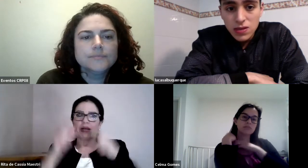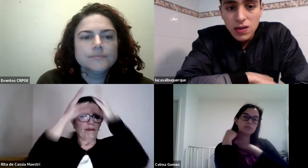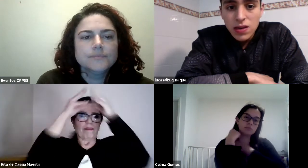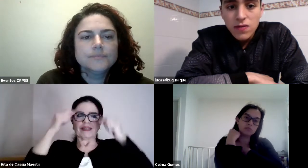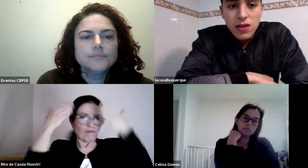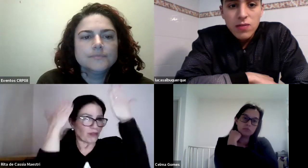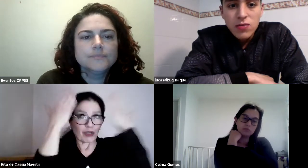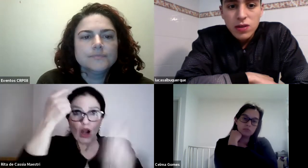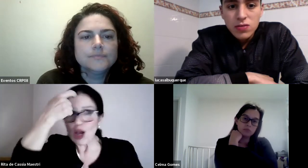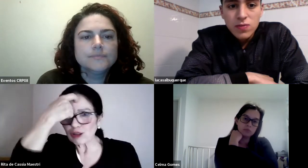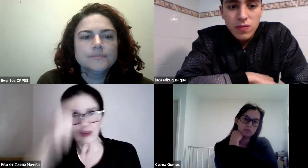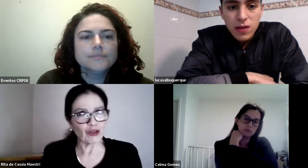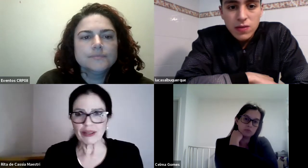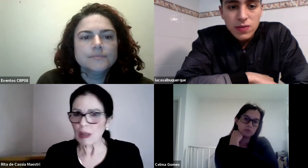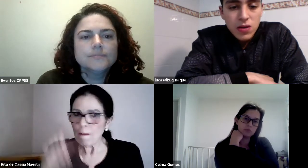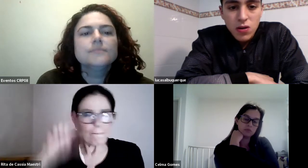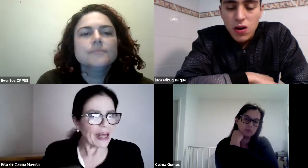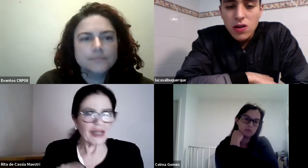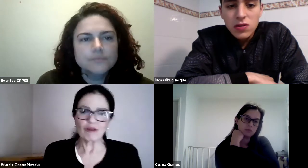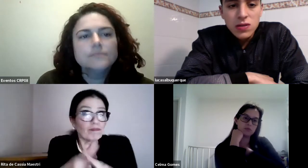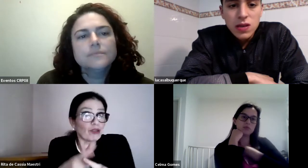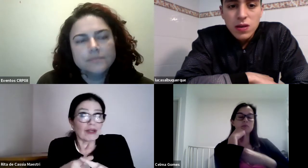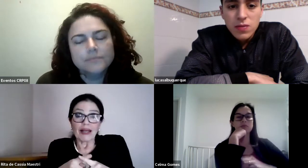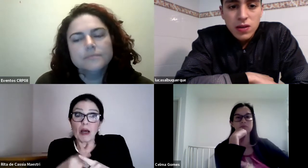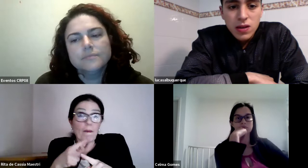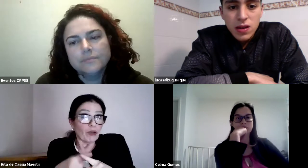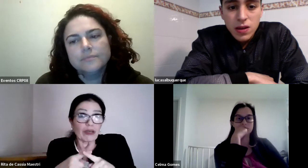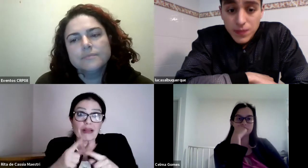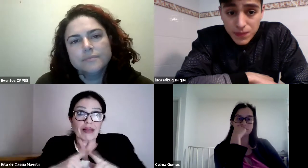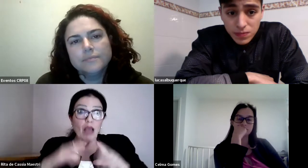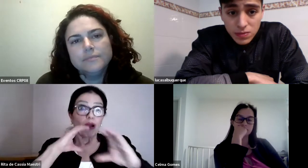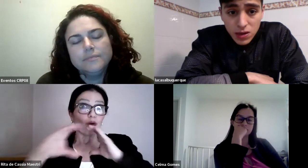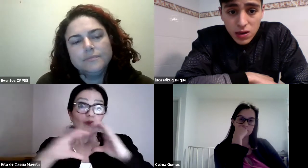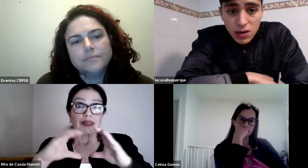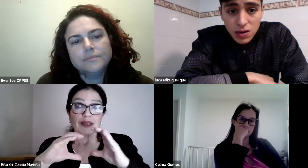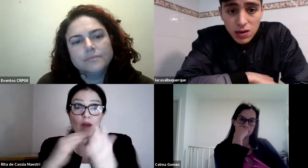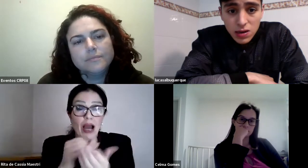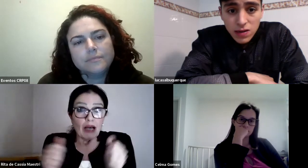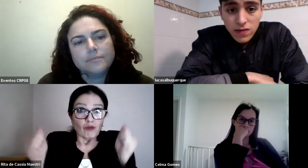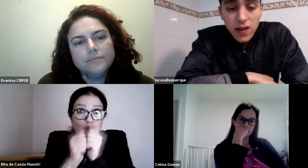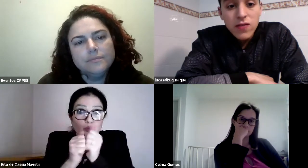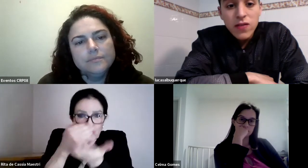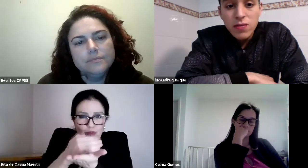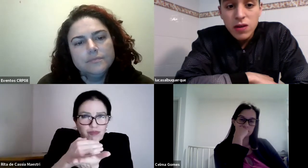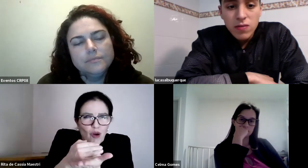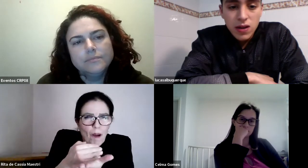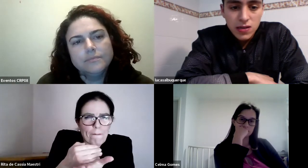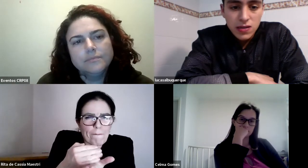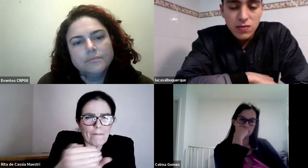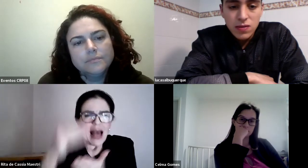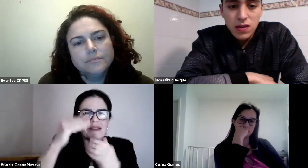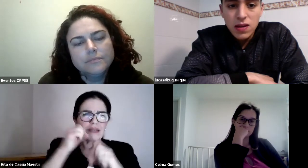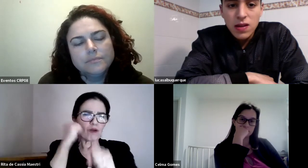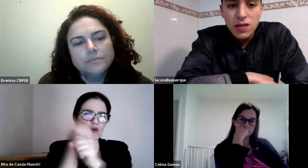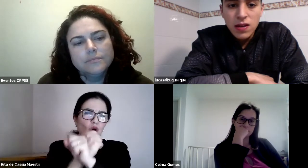surdas, vai diminuir os problemas psicológicos, porque vai haver uma